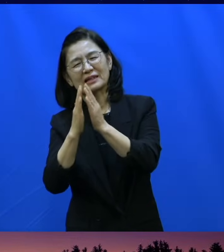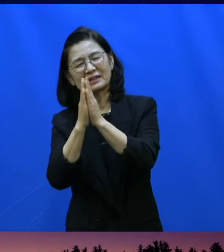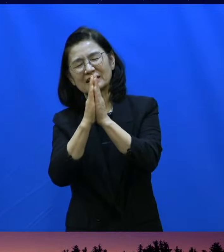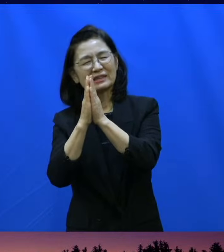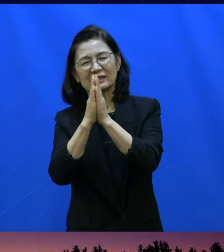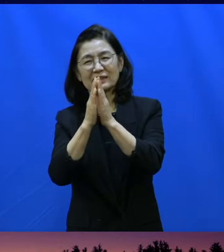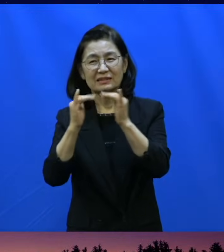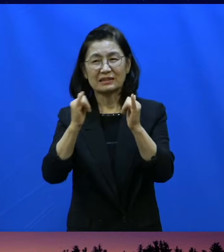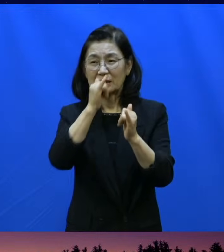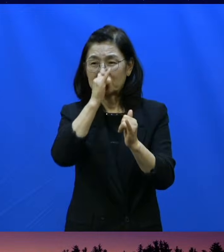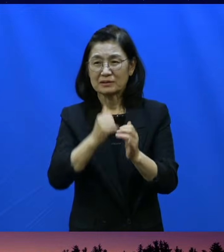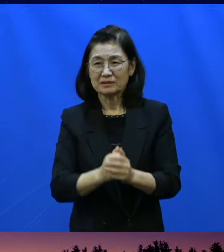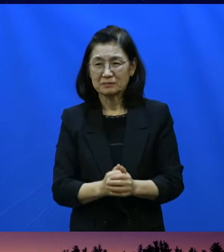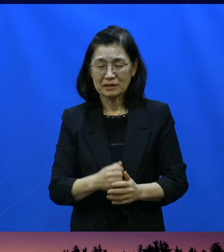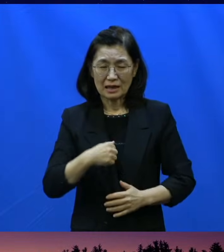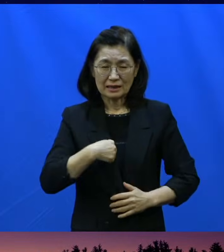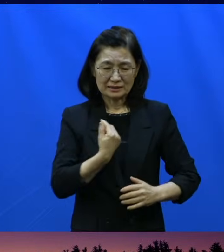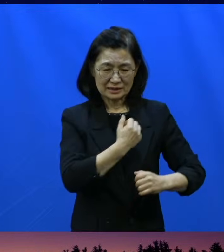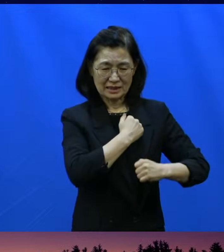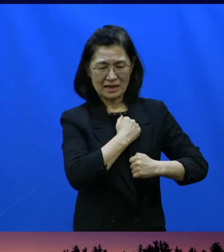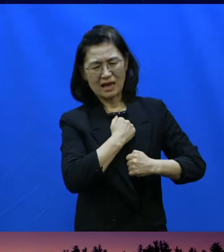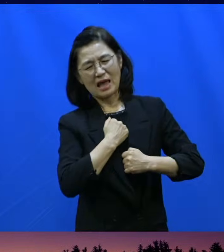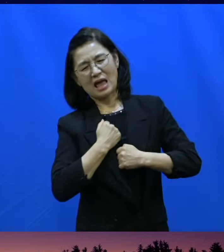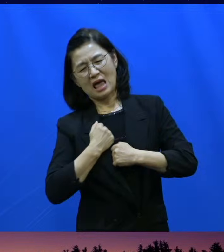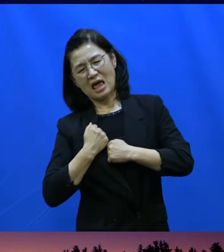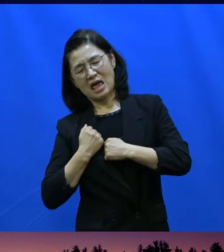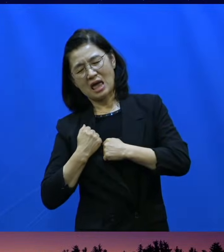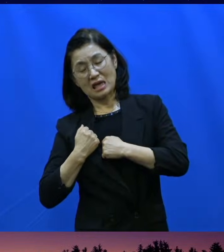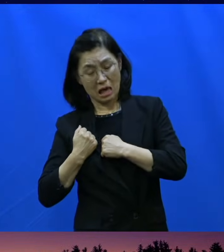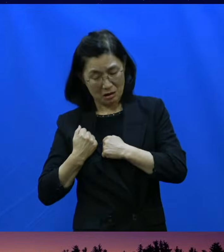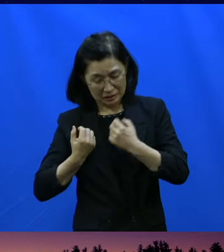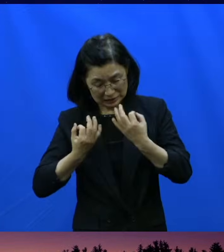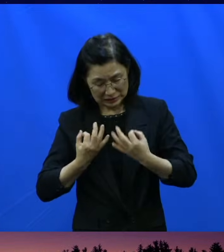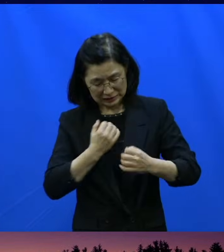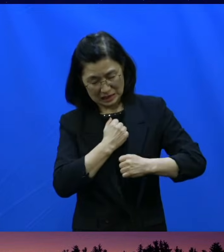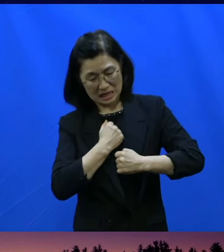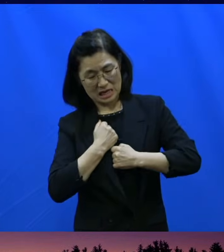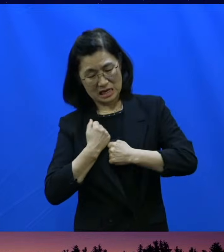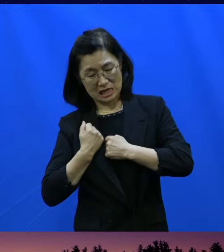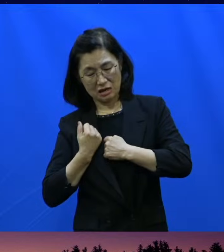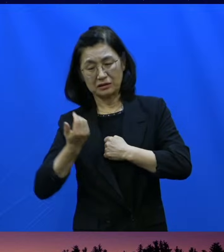예. 자기의 게으름을 합리화할 때 이 은혜를 사용할 때가 있습니다.